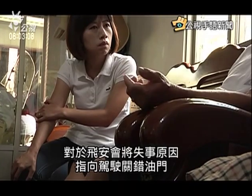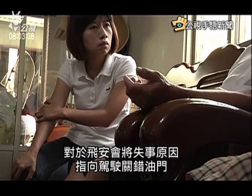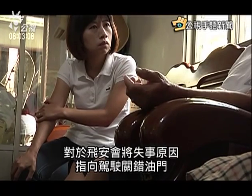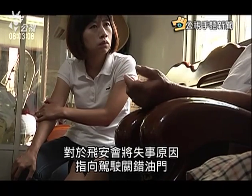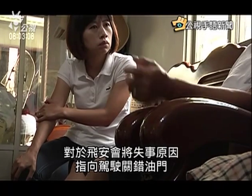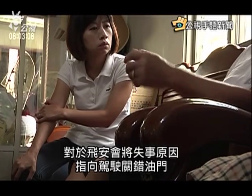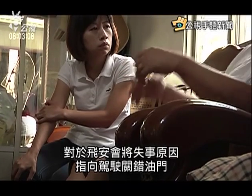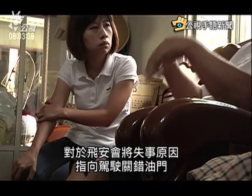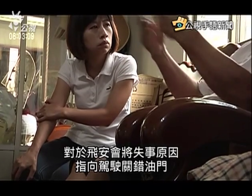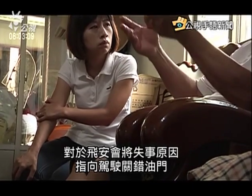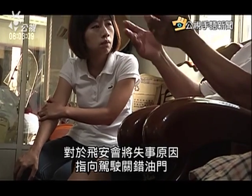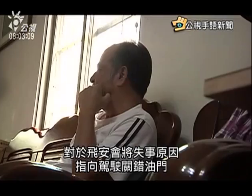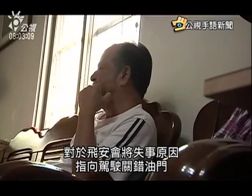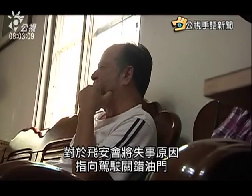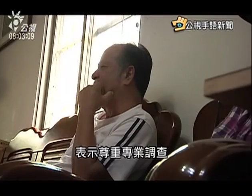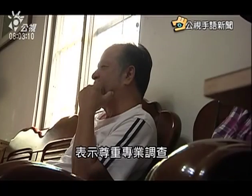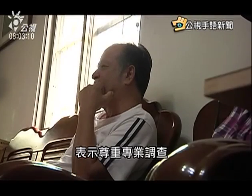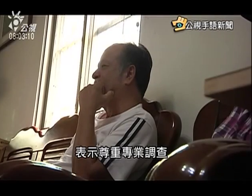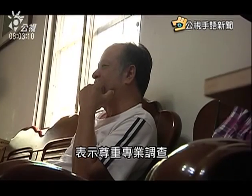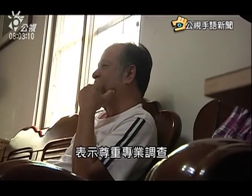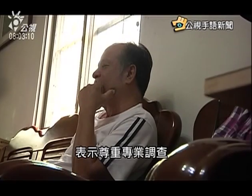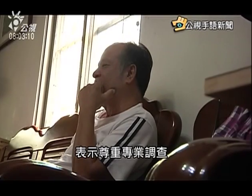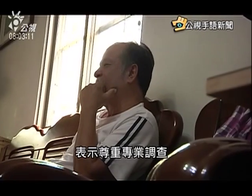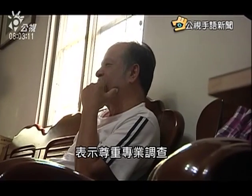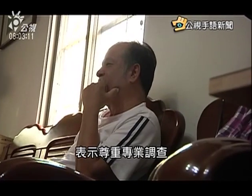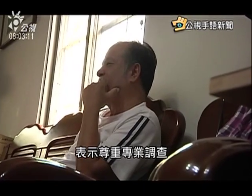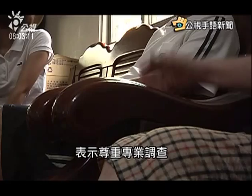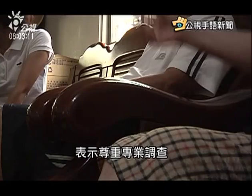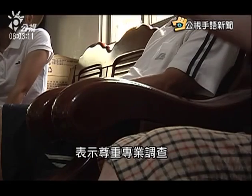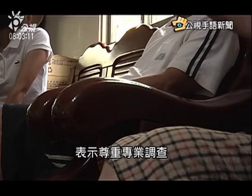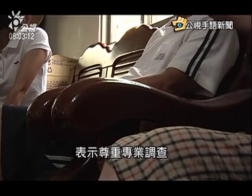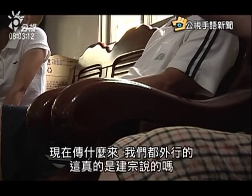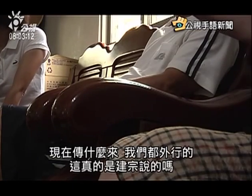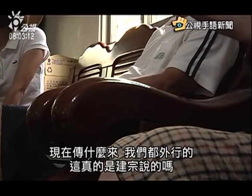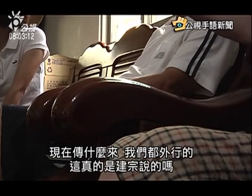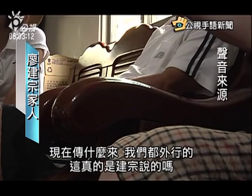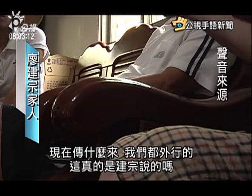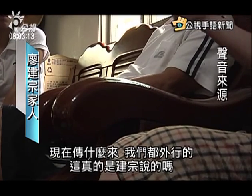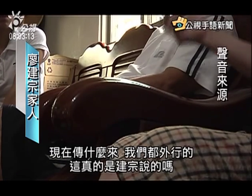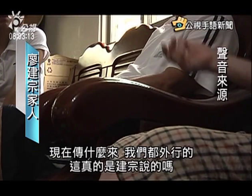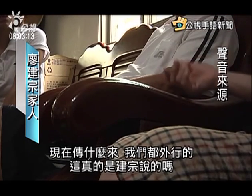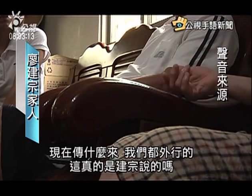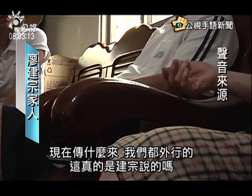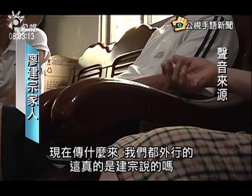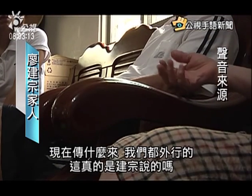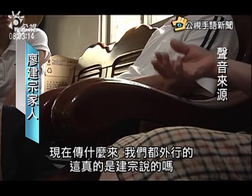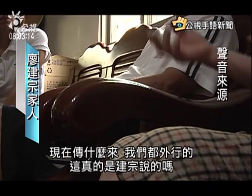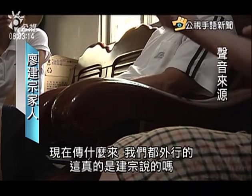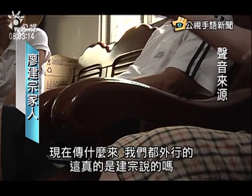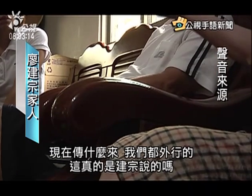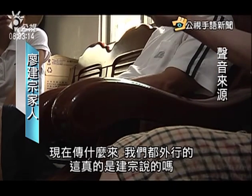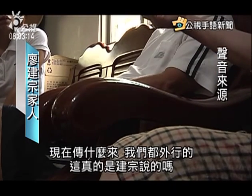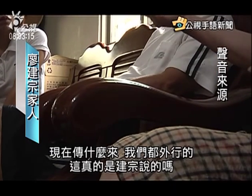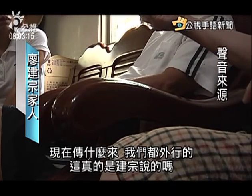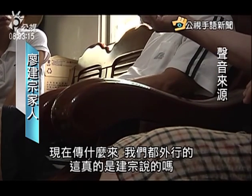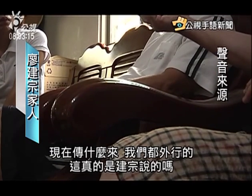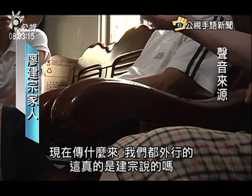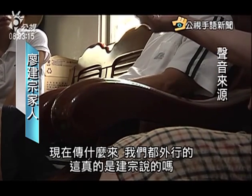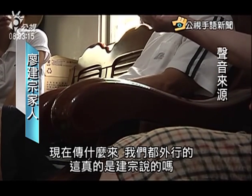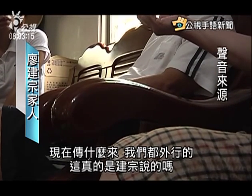向驾驶关错油门表示尊重专业调查。 你现在存了上来我们外行的，这今时建宗先生说的今时